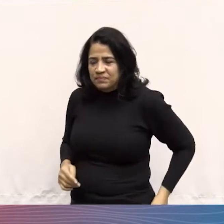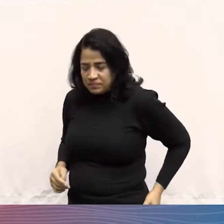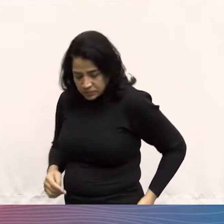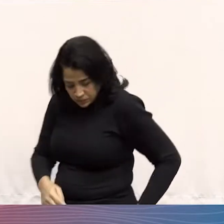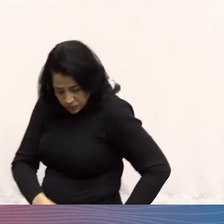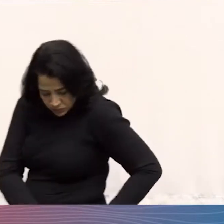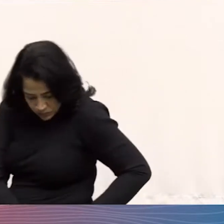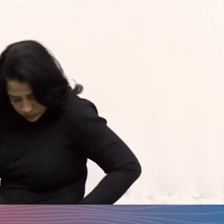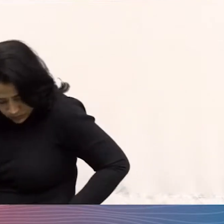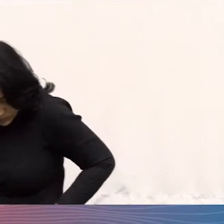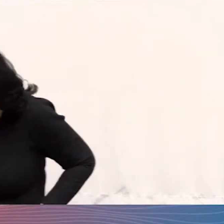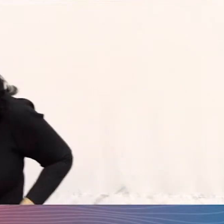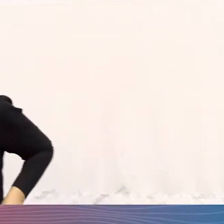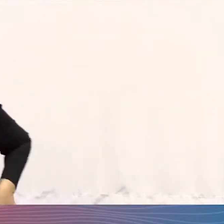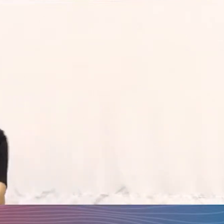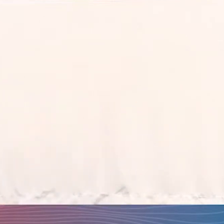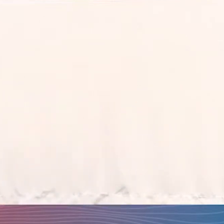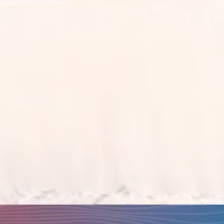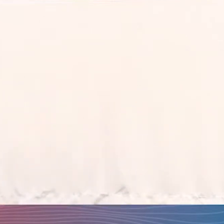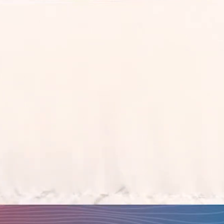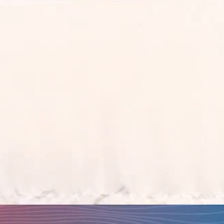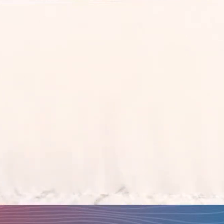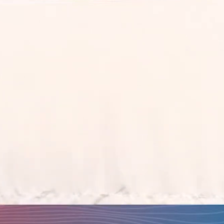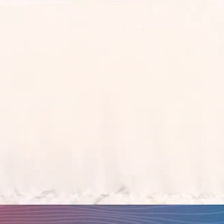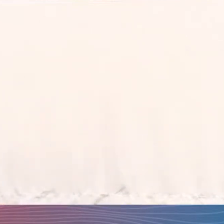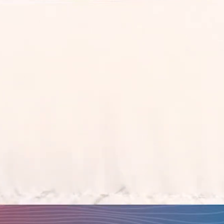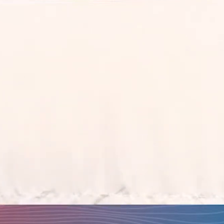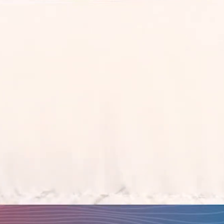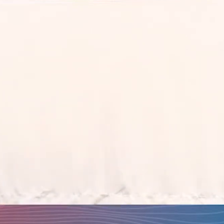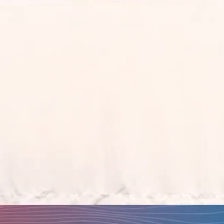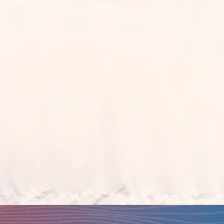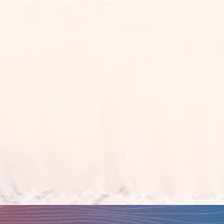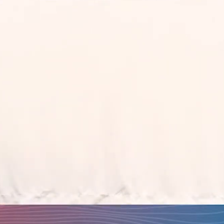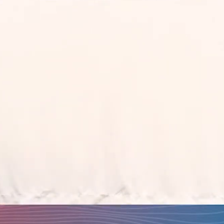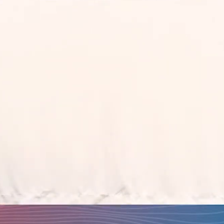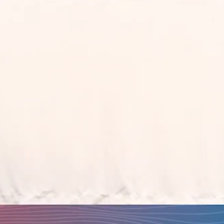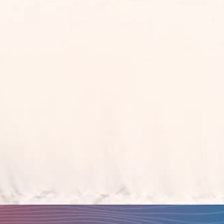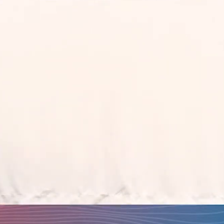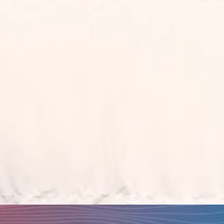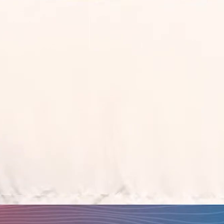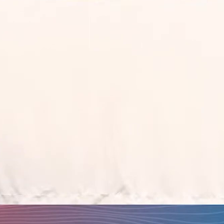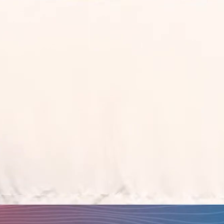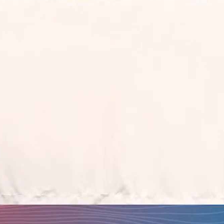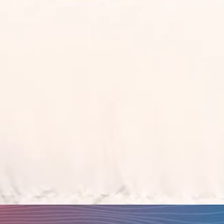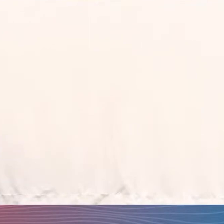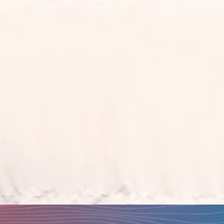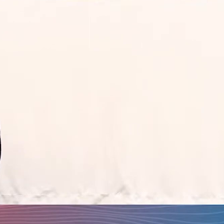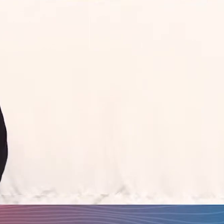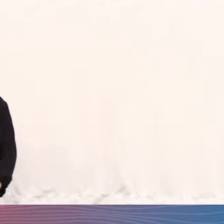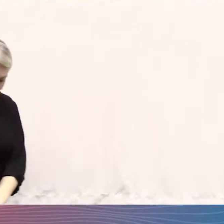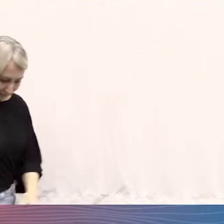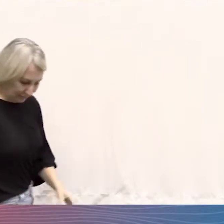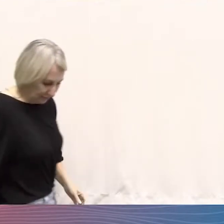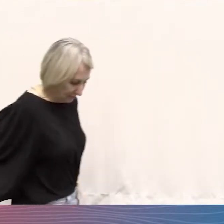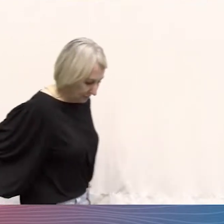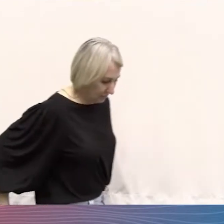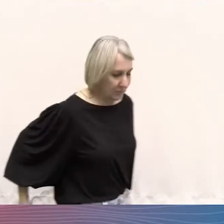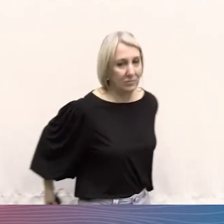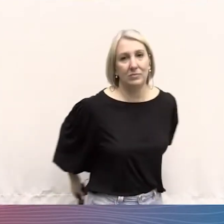ele edificou altar para invocar o nome do Senhor. E depois